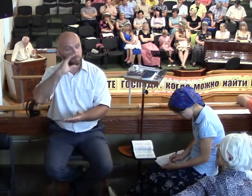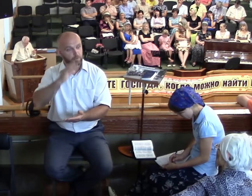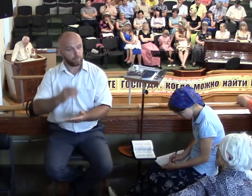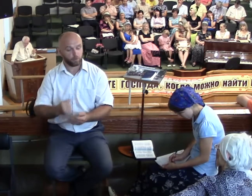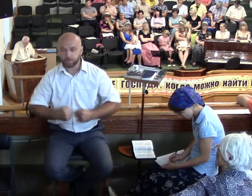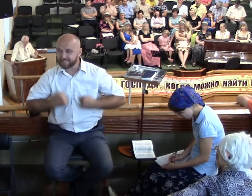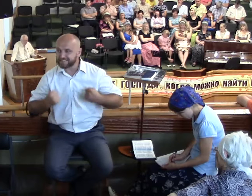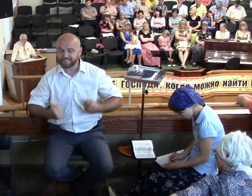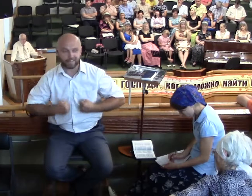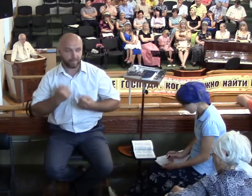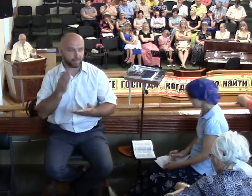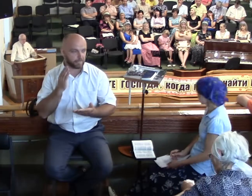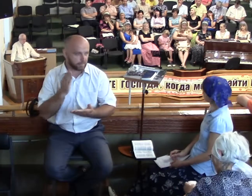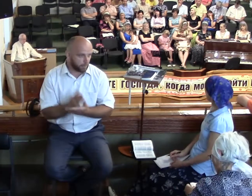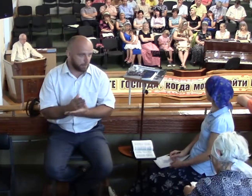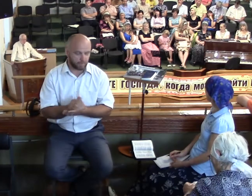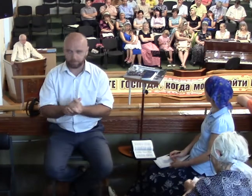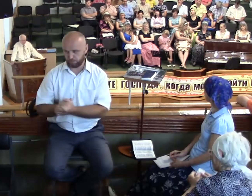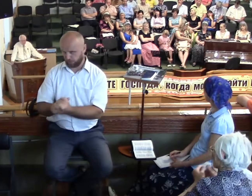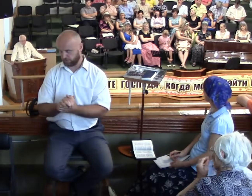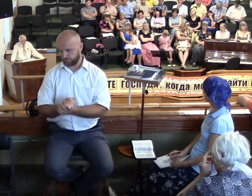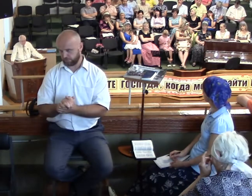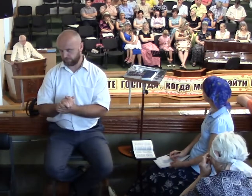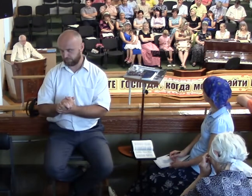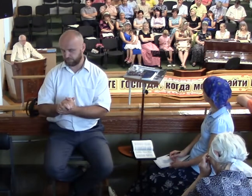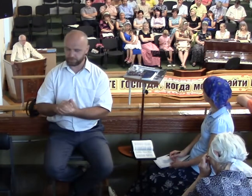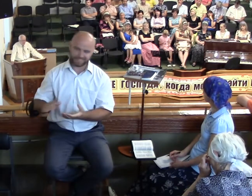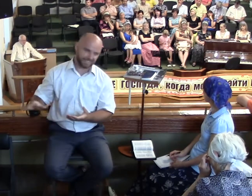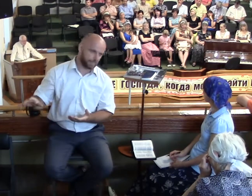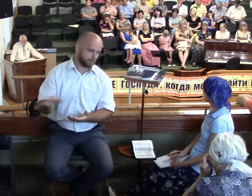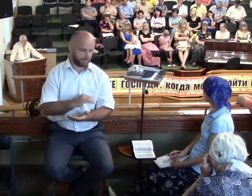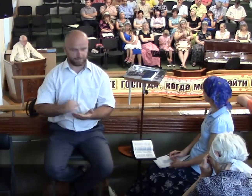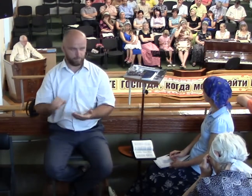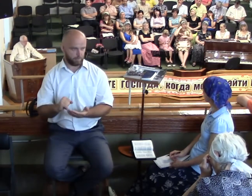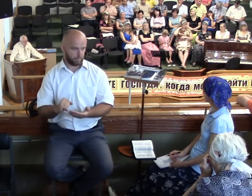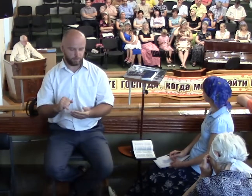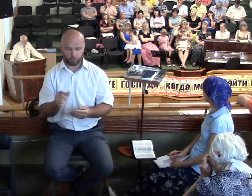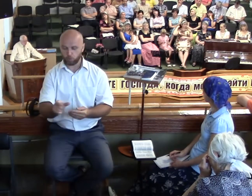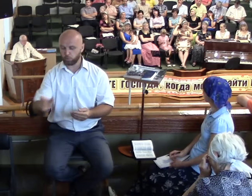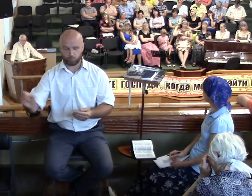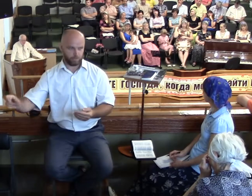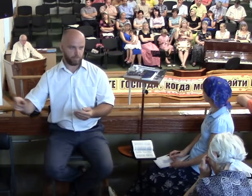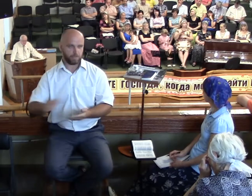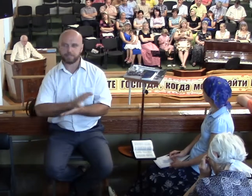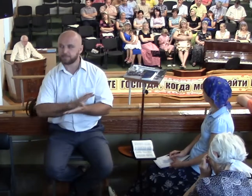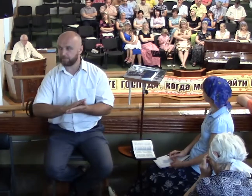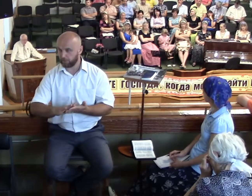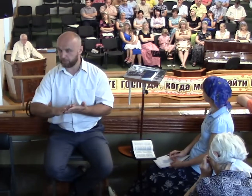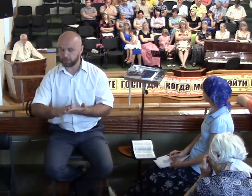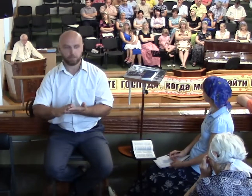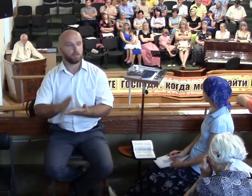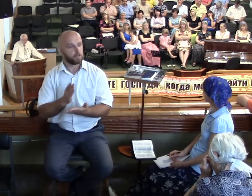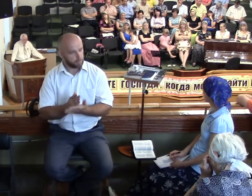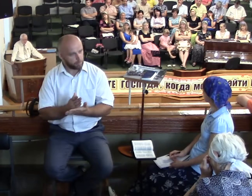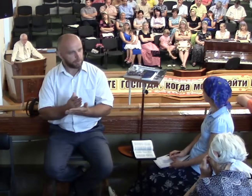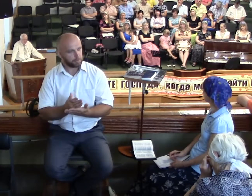«Старайтесь иметь мир со всеми и святость, без которой никто не увидит Господа». Старайтесь иметь мир со всеми. Иметь мир –